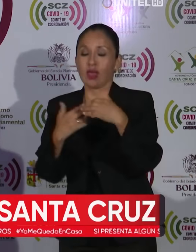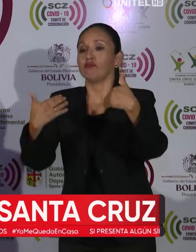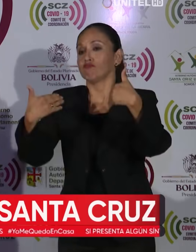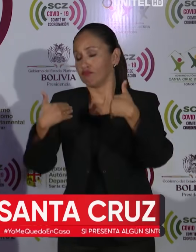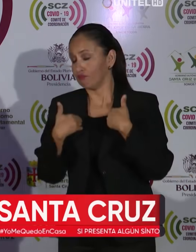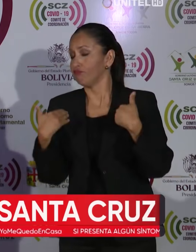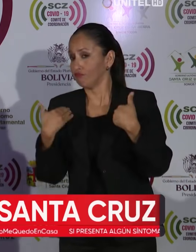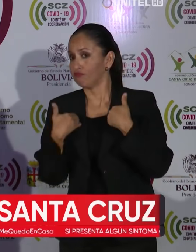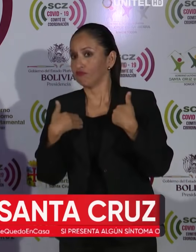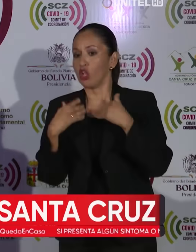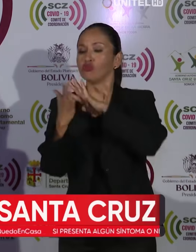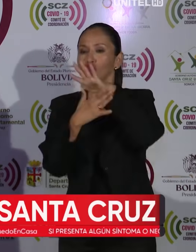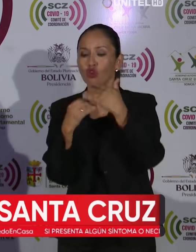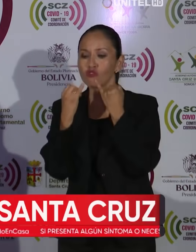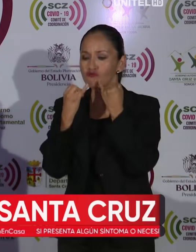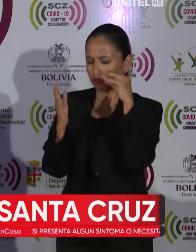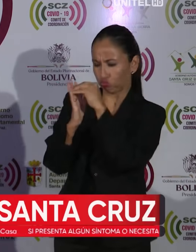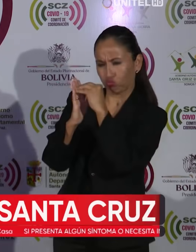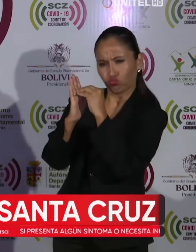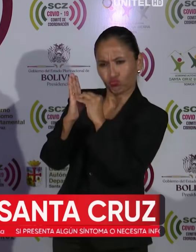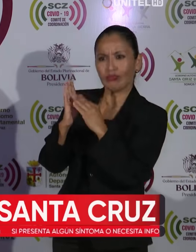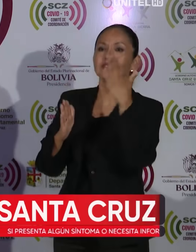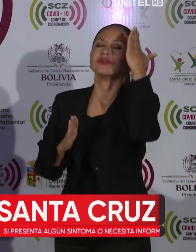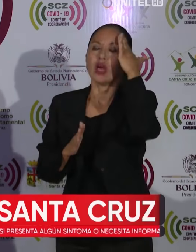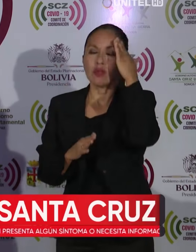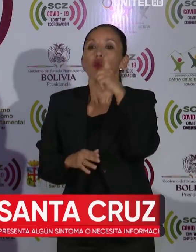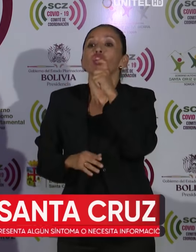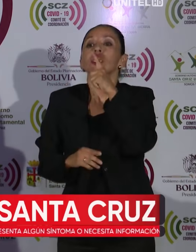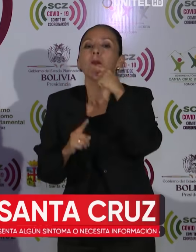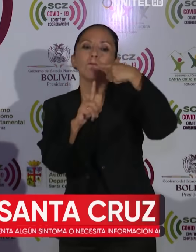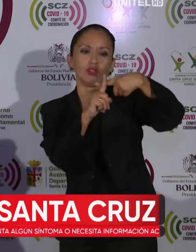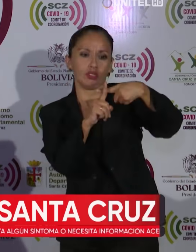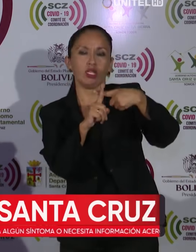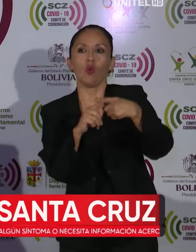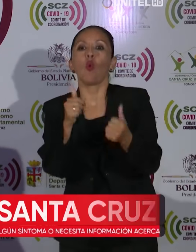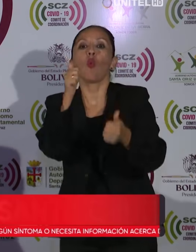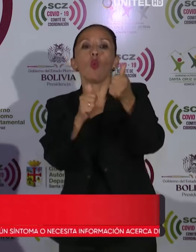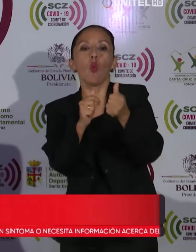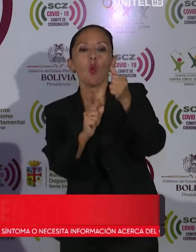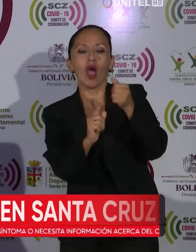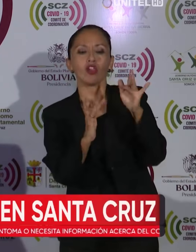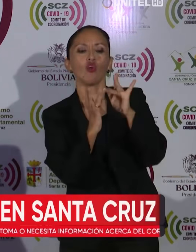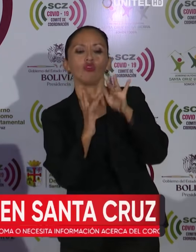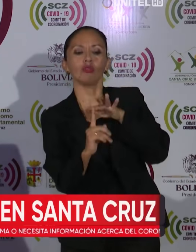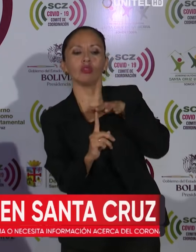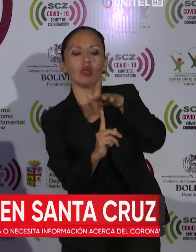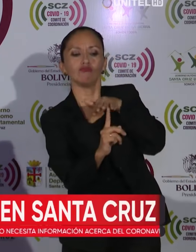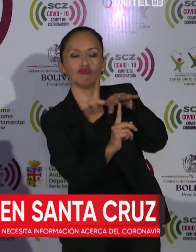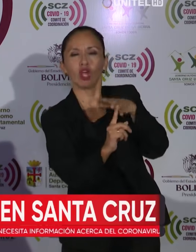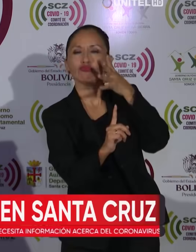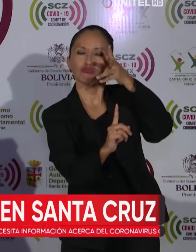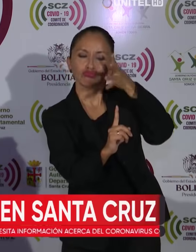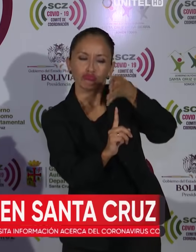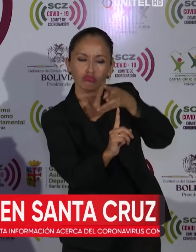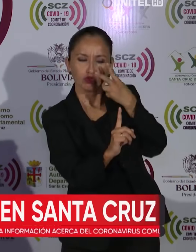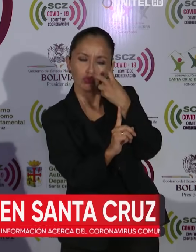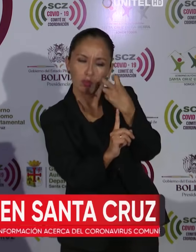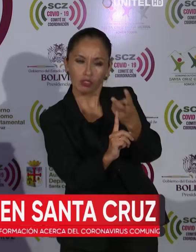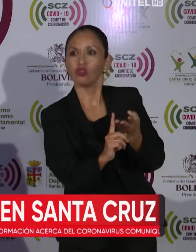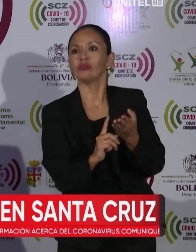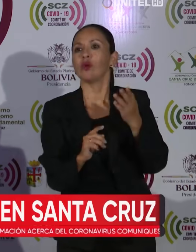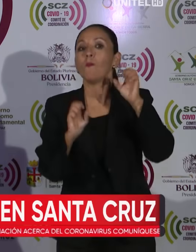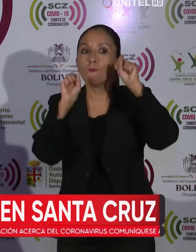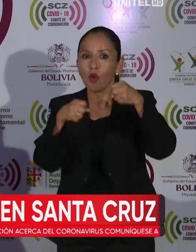Tiene todos los datos registrados, sabemos quiénes son los positivos, cuáles son sus contactos, los sospechosos,